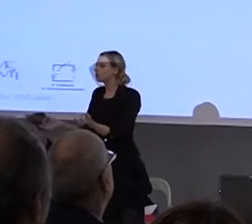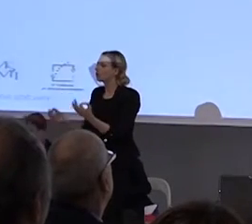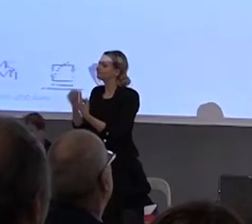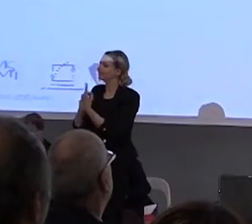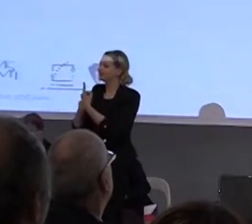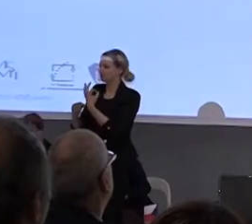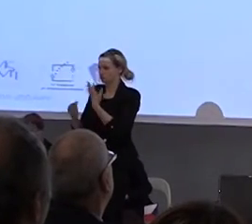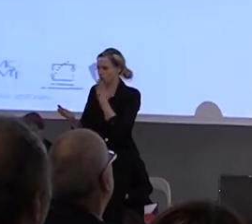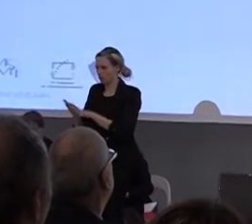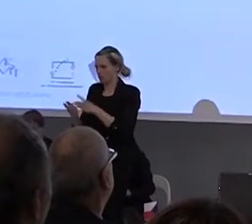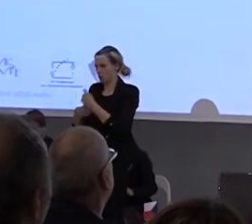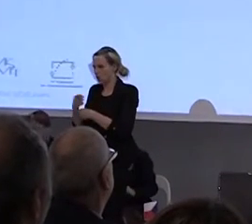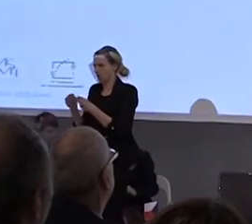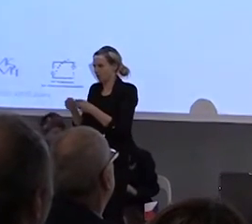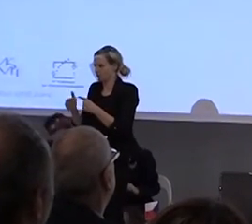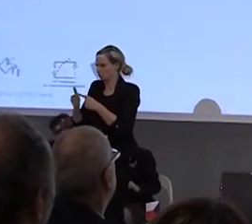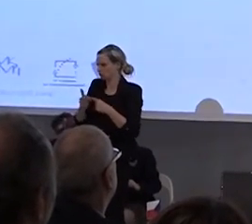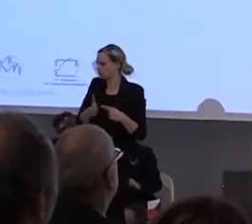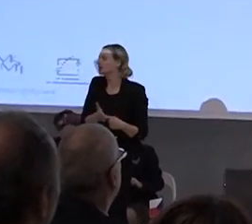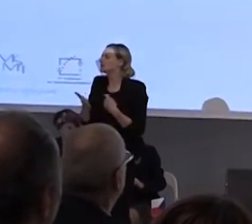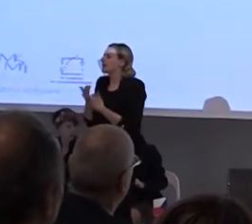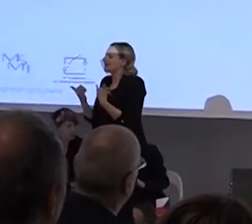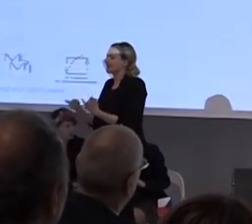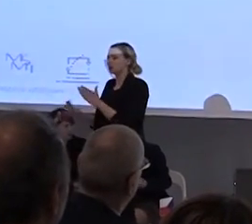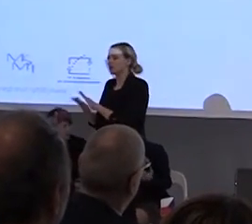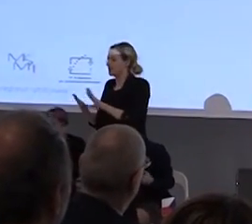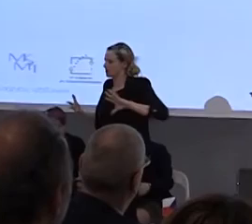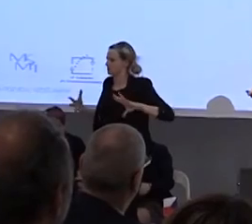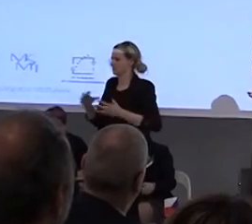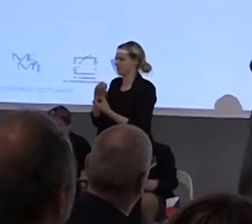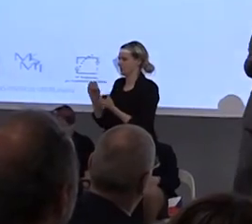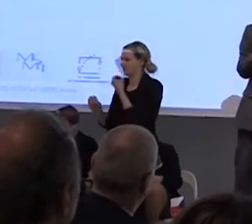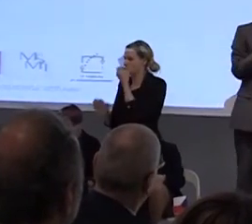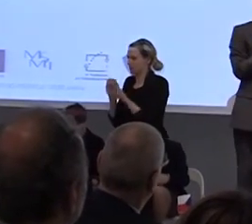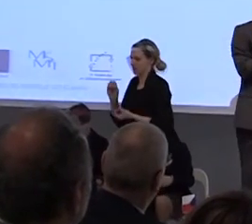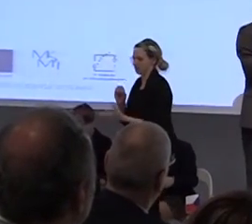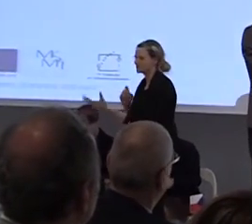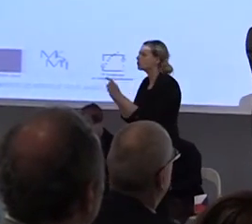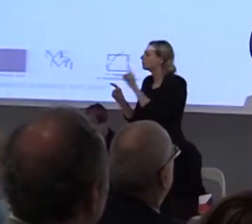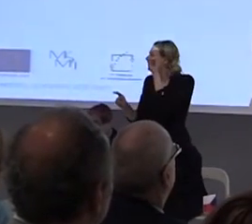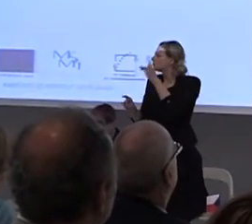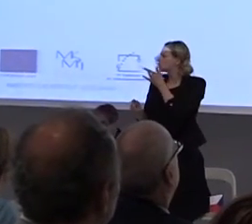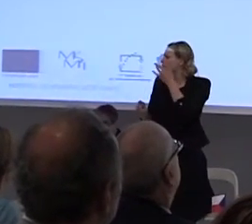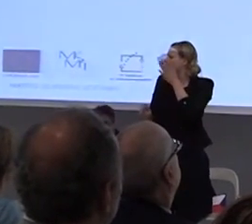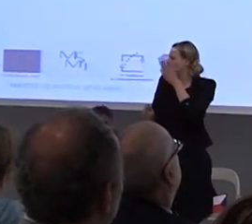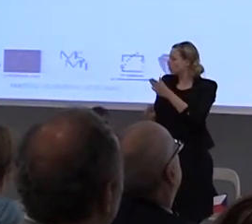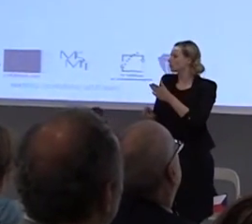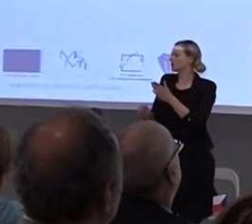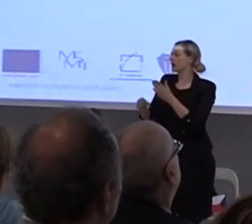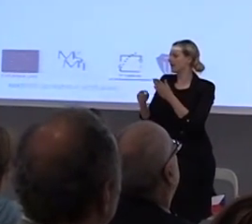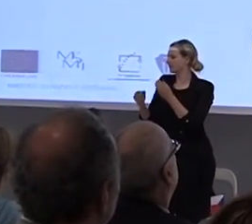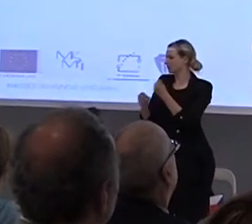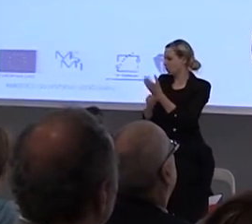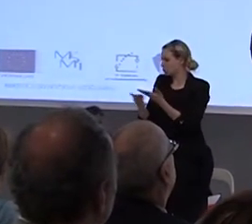protože to, co poznáte v odpoledních workshopech, tak bude jen část toho, co jsme